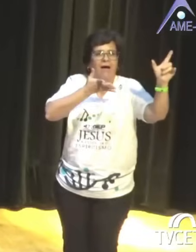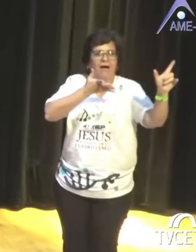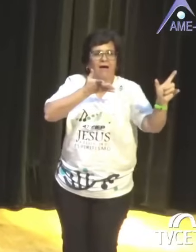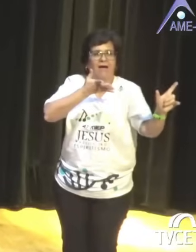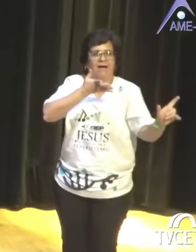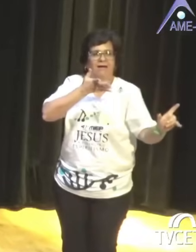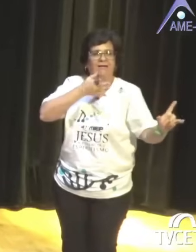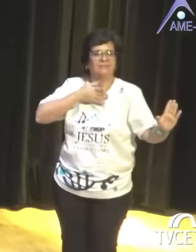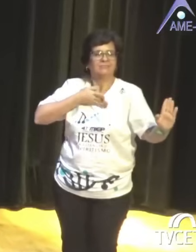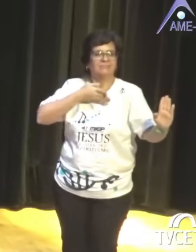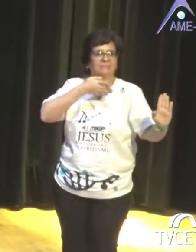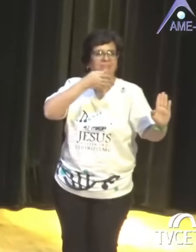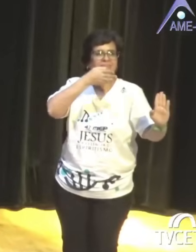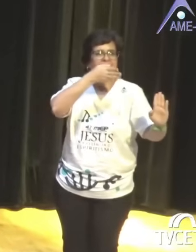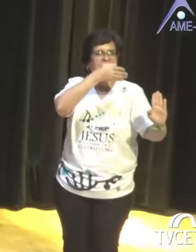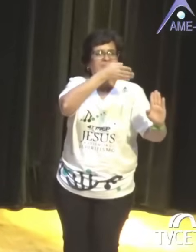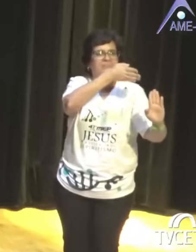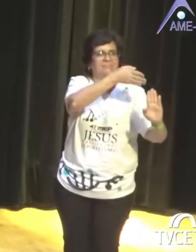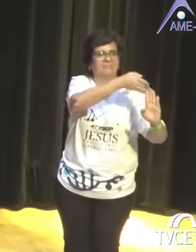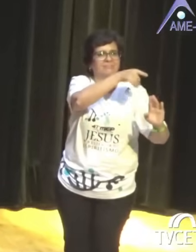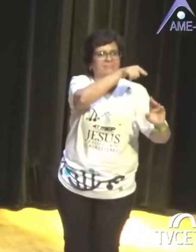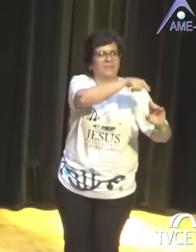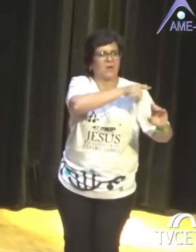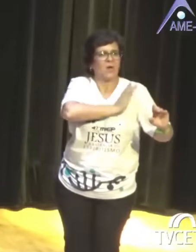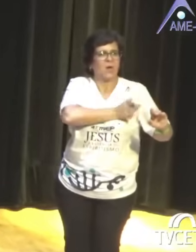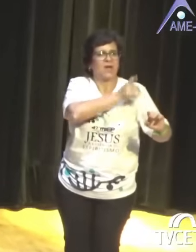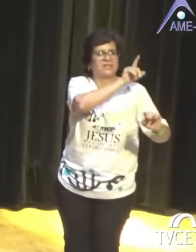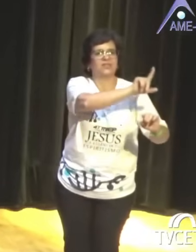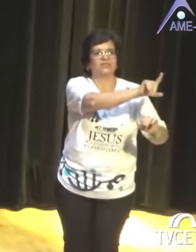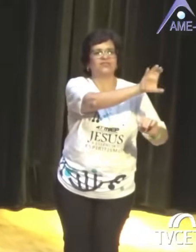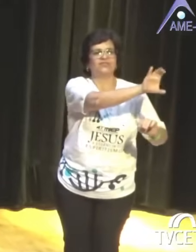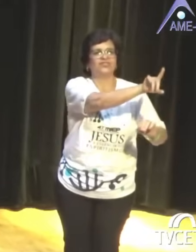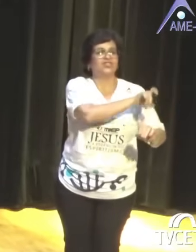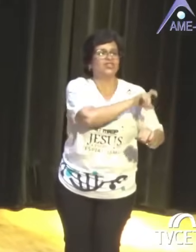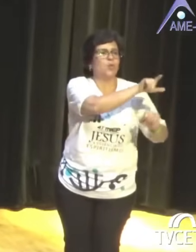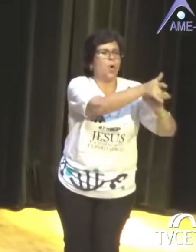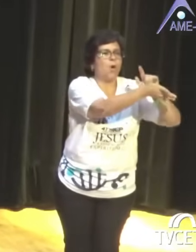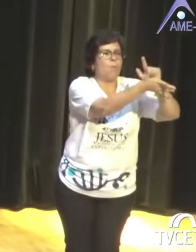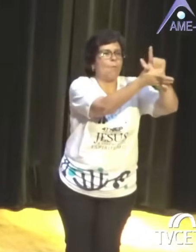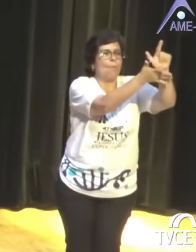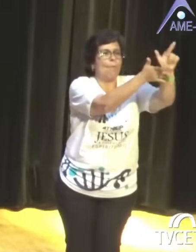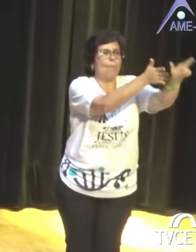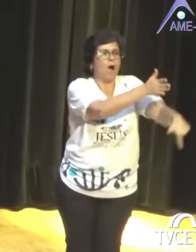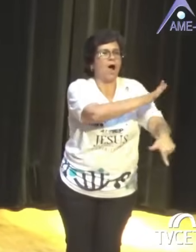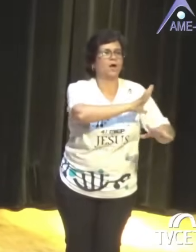direção ao chakra cardíaco do Chico e limpo